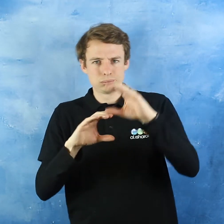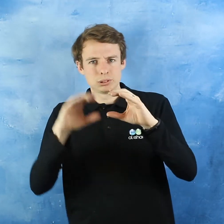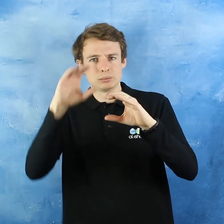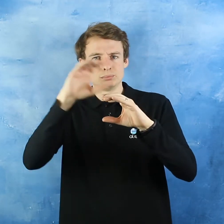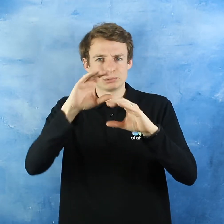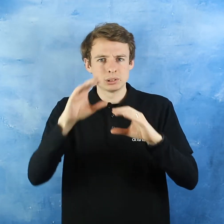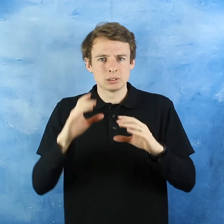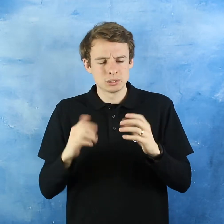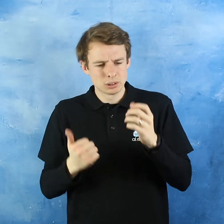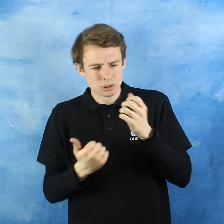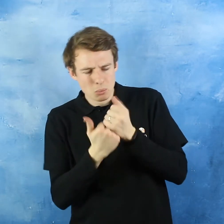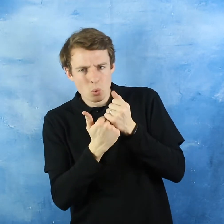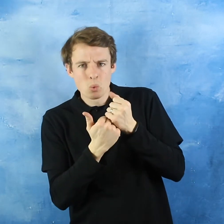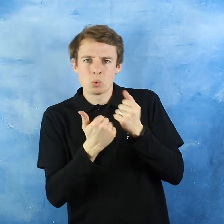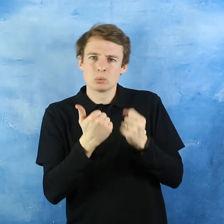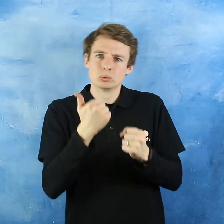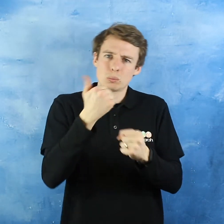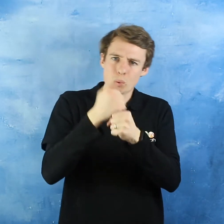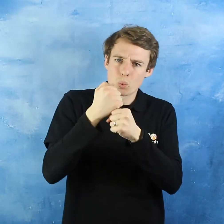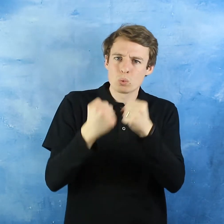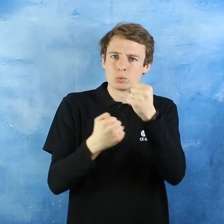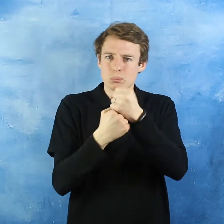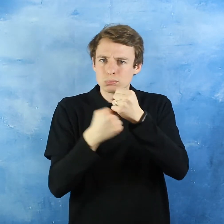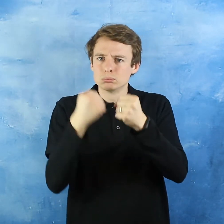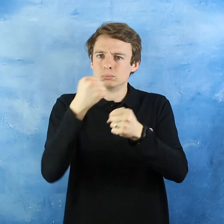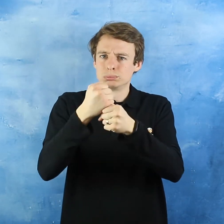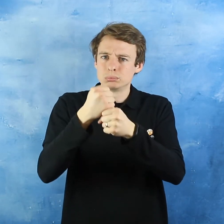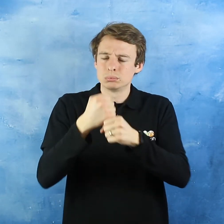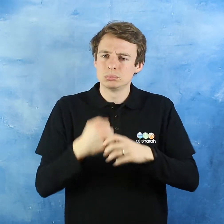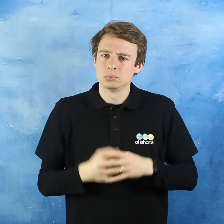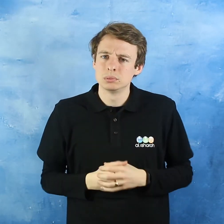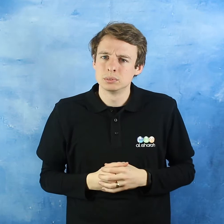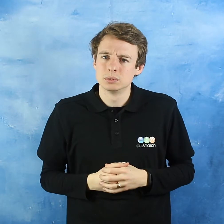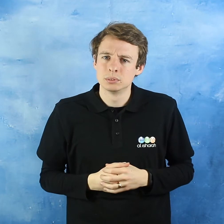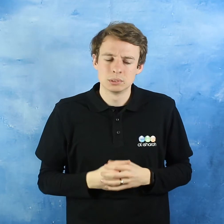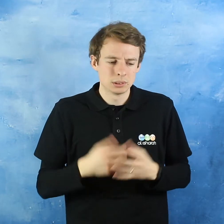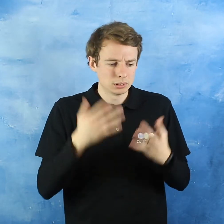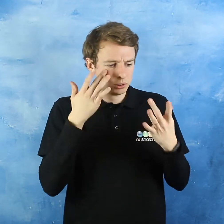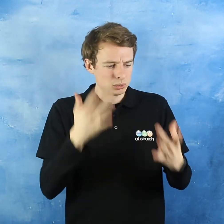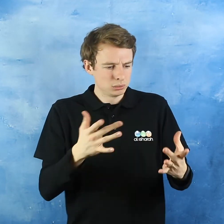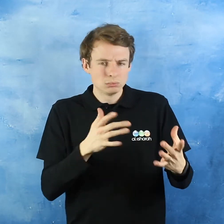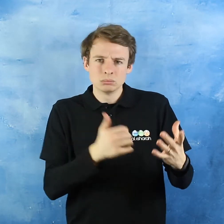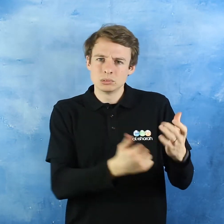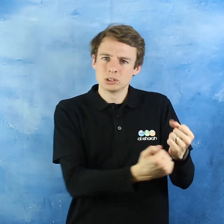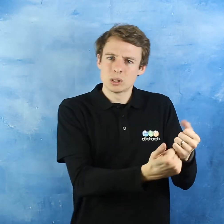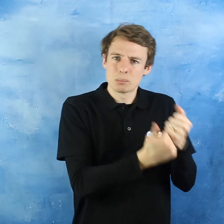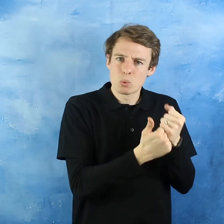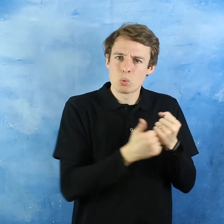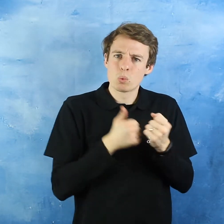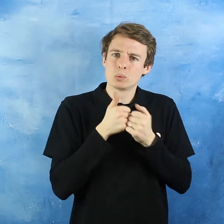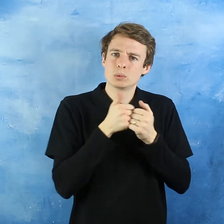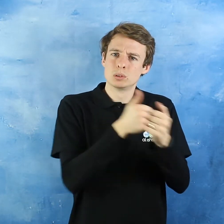an inseparable a body. It came in another hadith. مثل المؤمنين